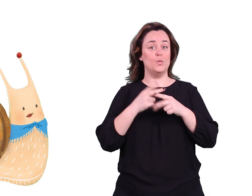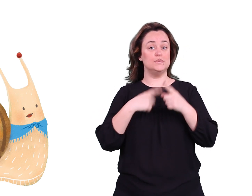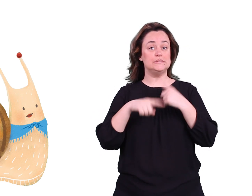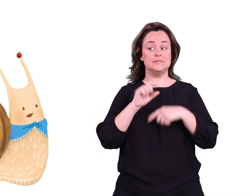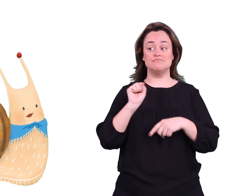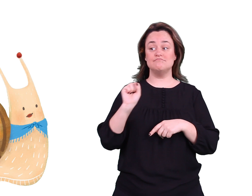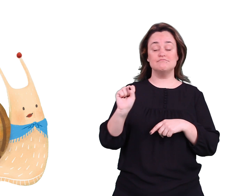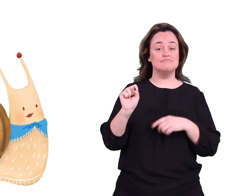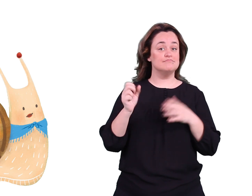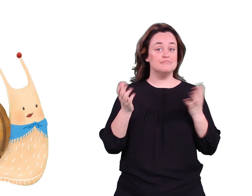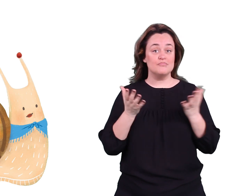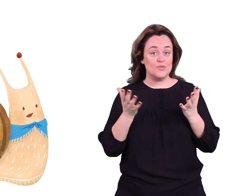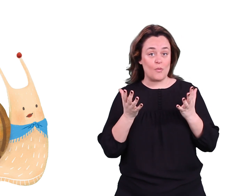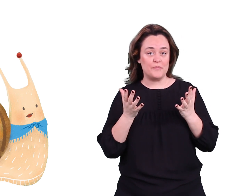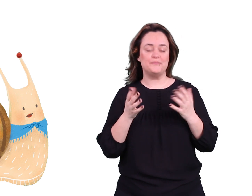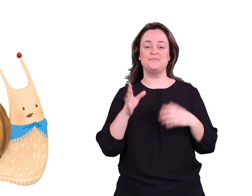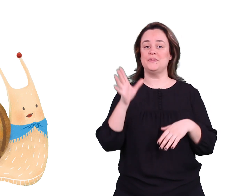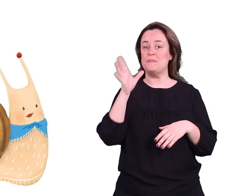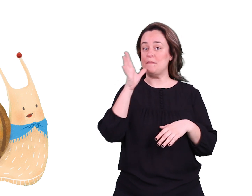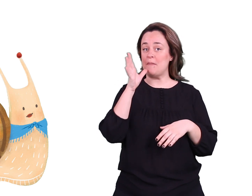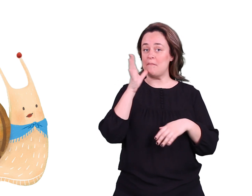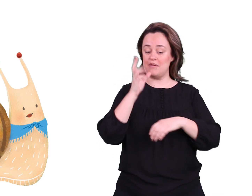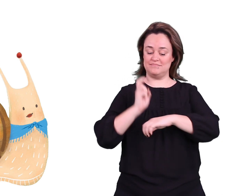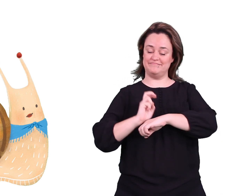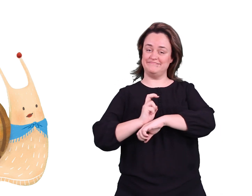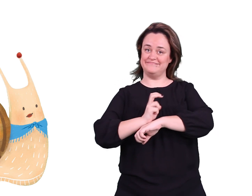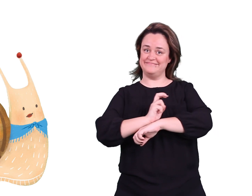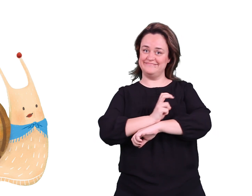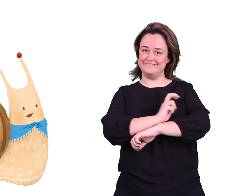de signe est celui-ci, Maman Escargot.